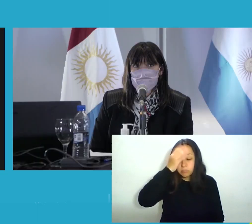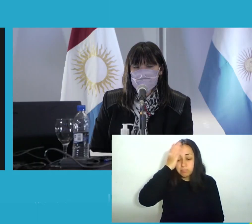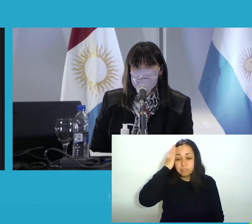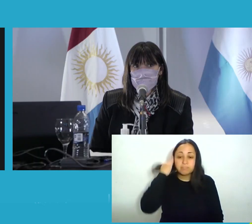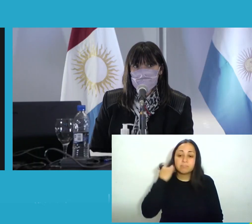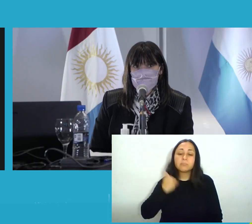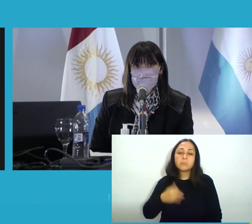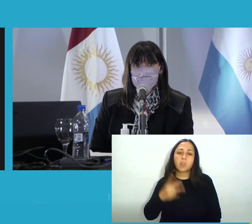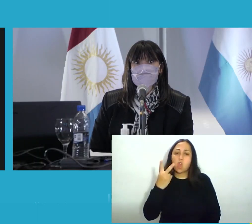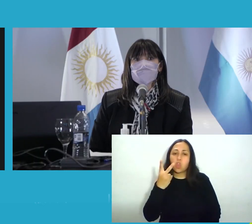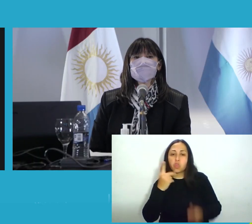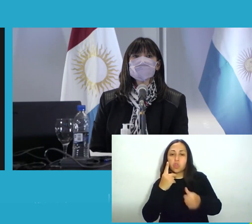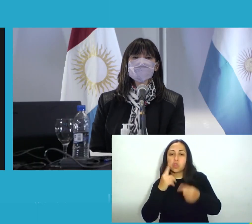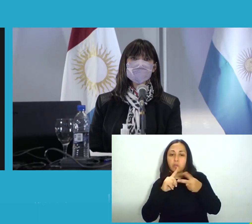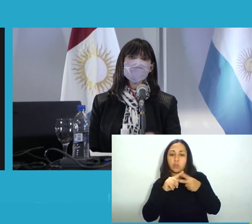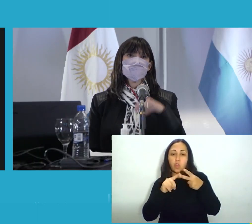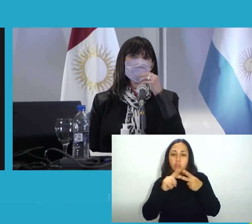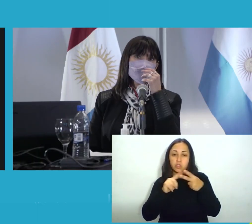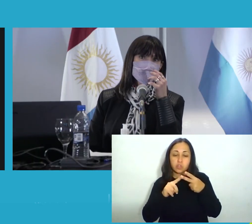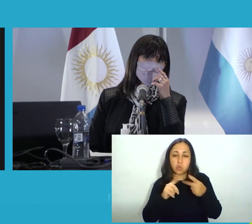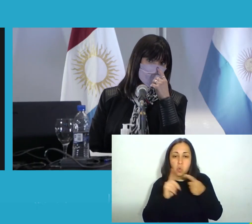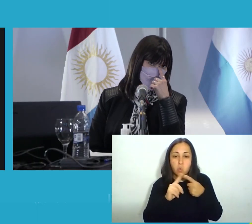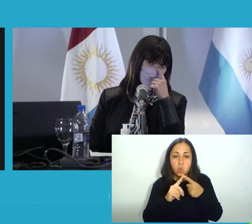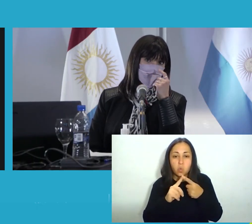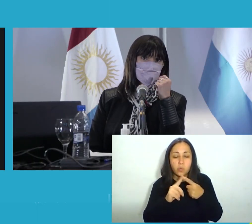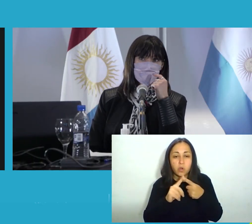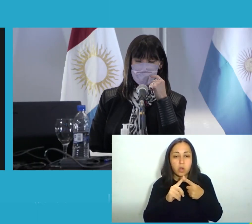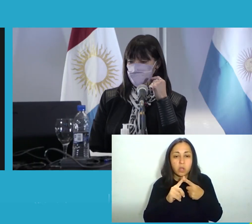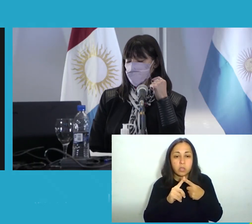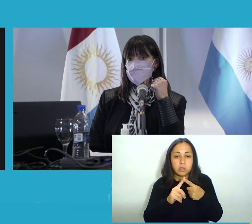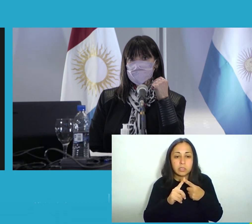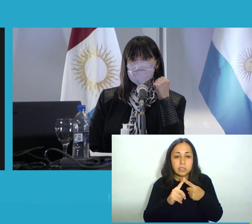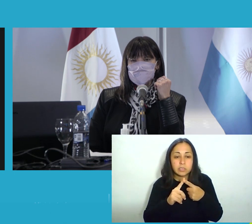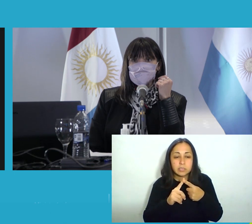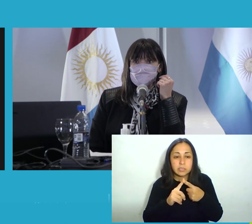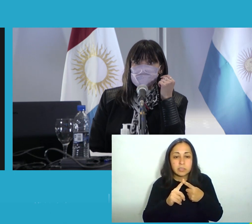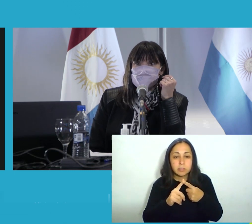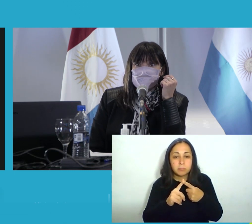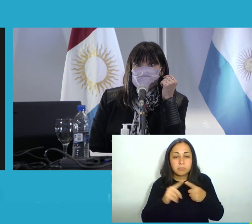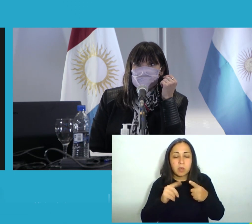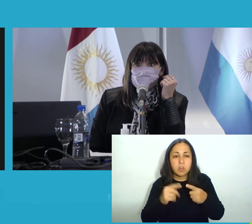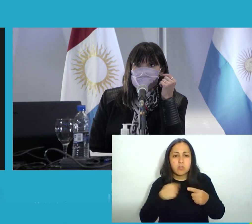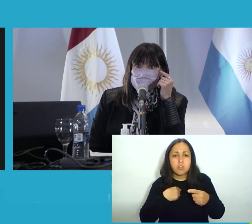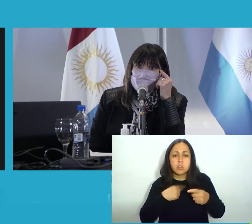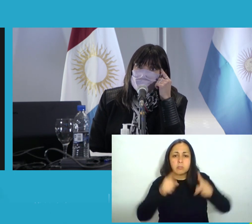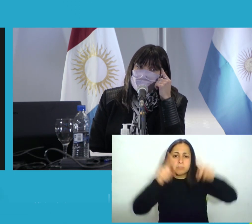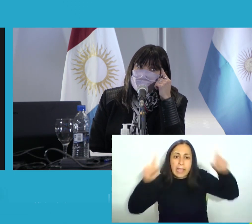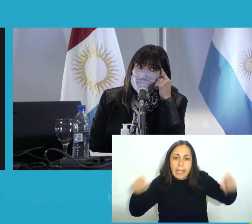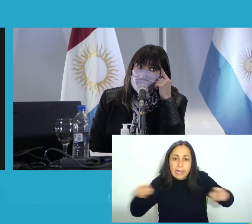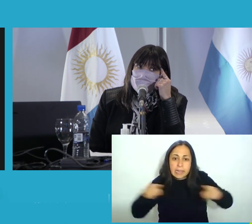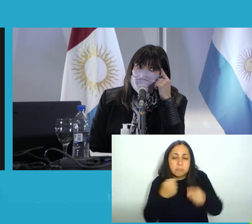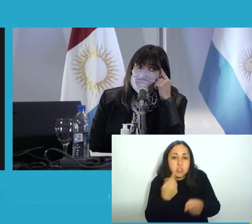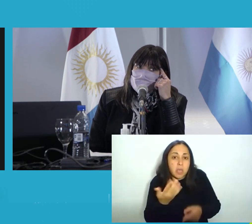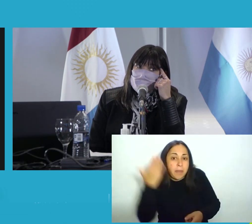Sí, dos cosas. Una es lo que estaba poniendo en el cartel porque no sabía si nos iban a dar la